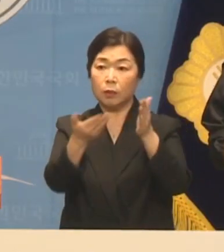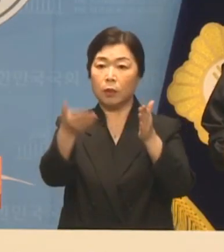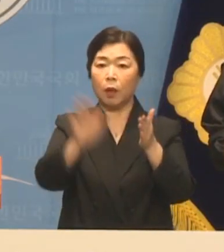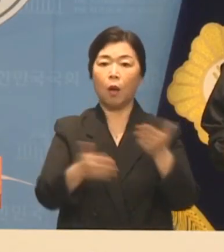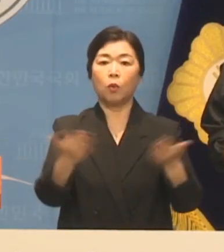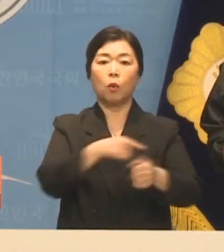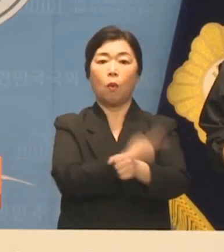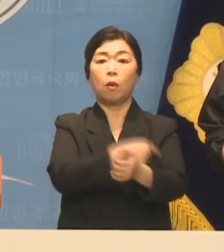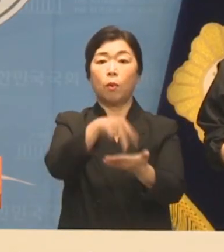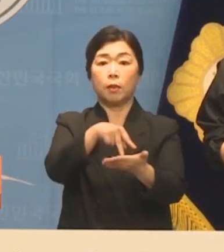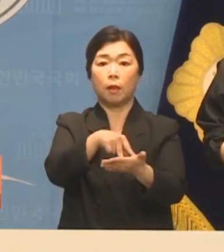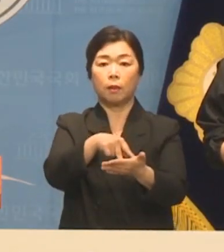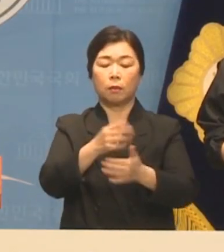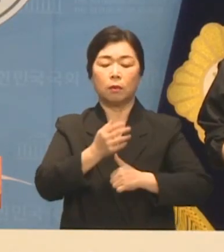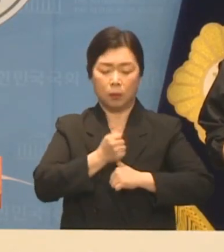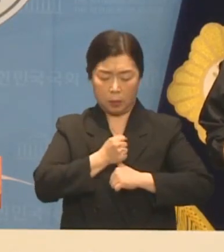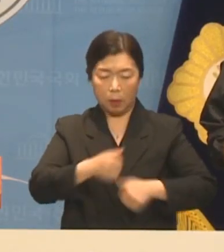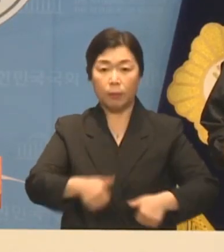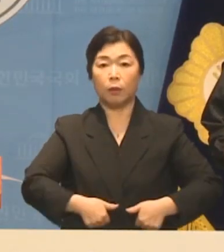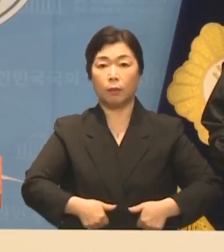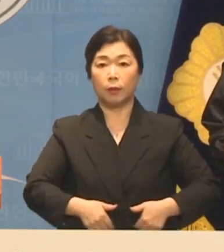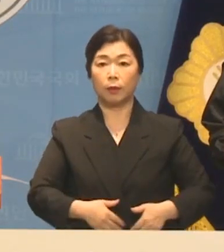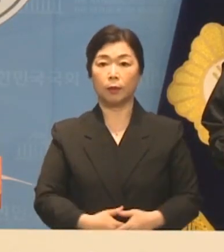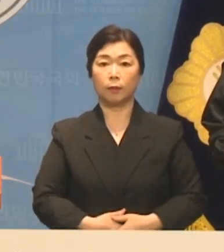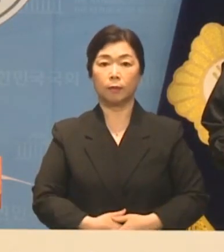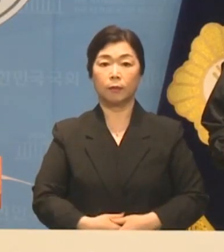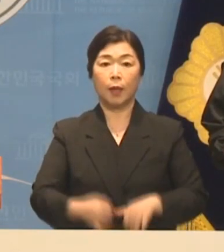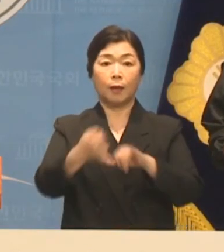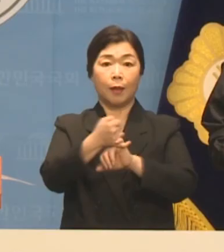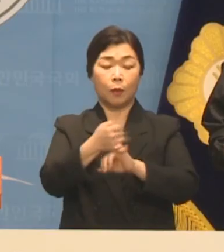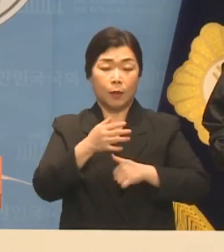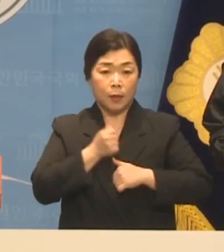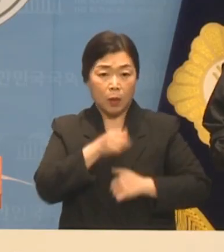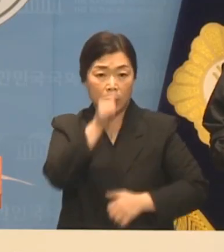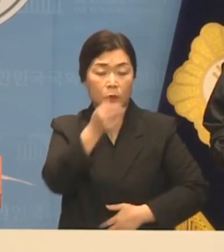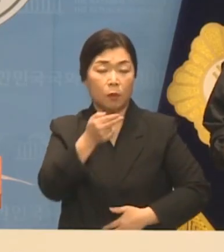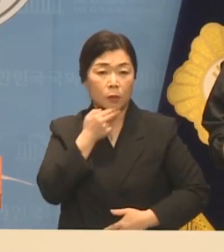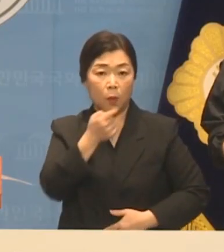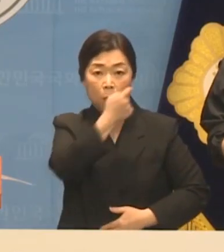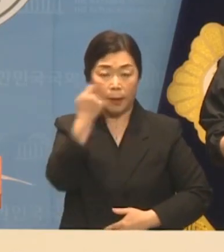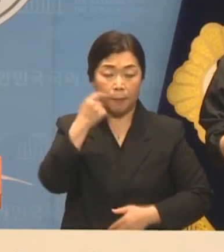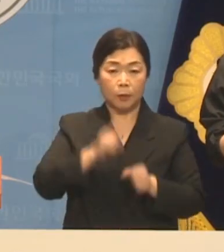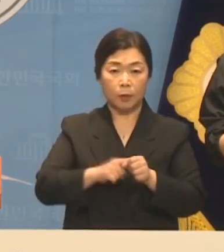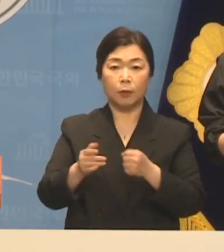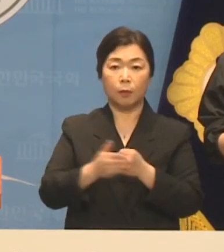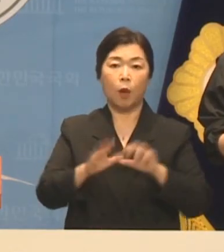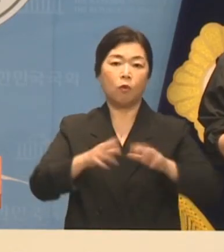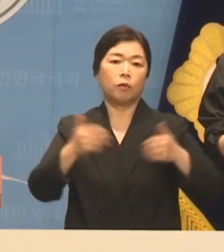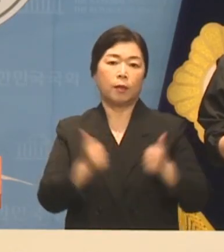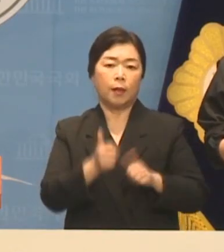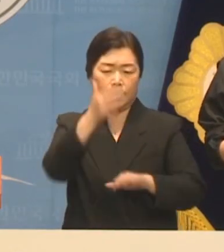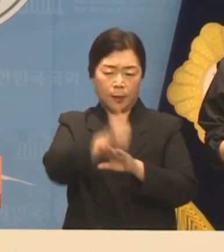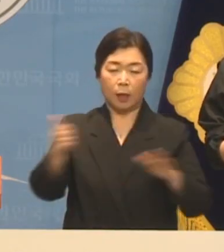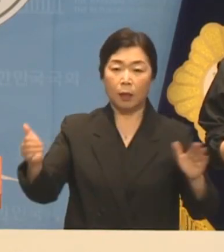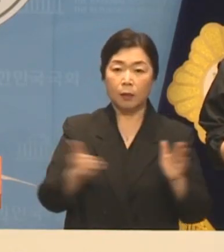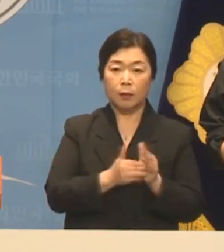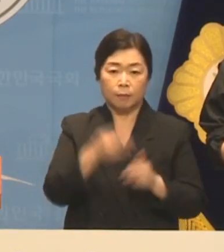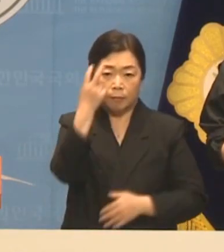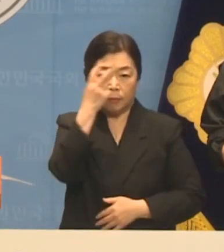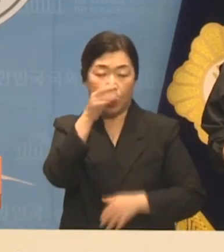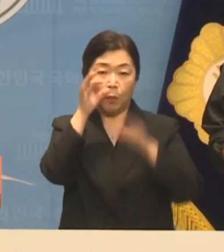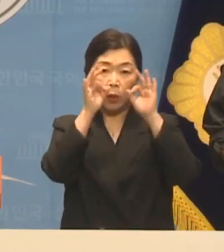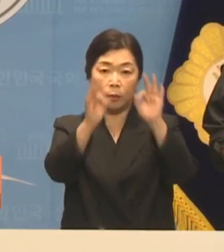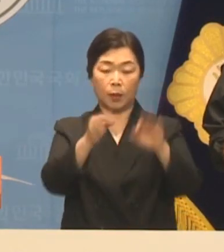보장 지켜져야 합니다. 약속이 지켜지는지 확인하기 위해 국회에서 끝까지